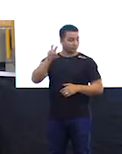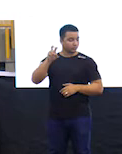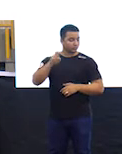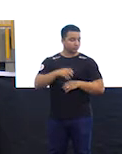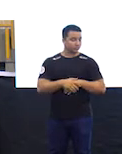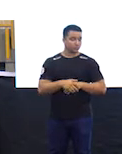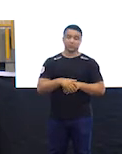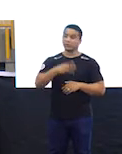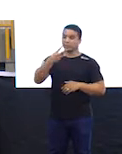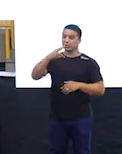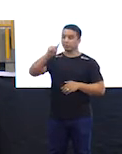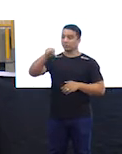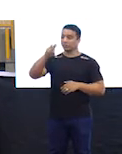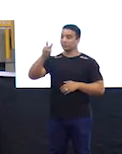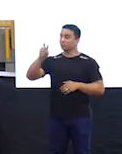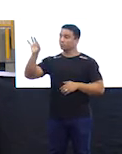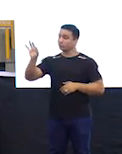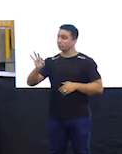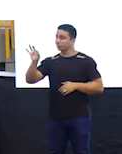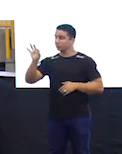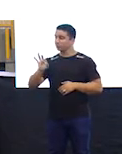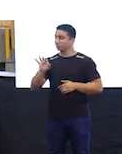que é 3,5 sobre 100?